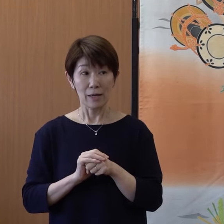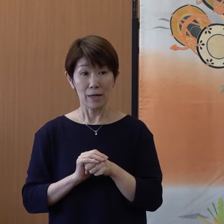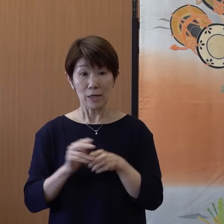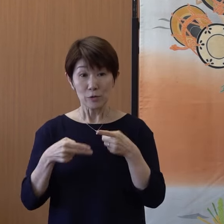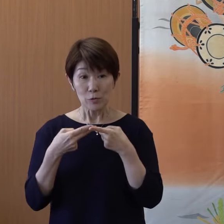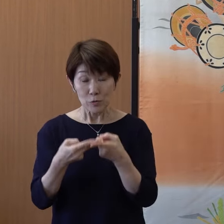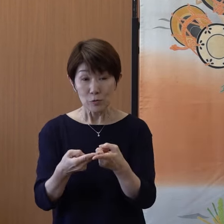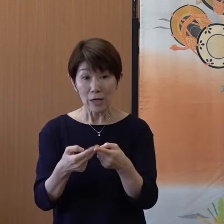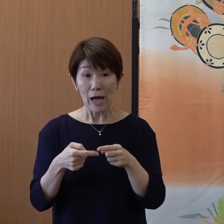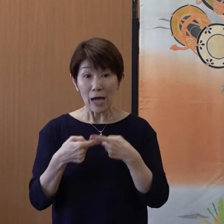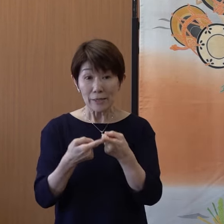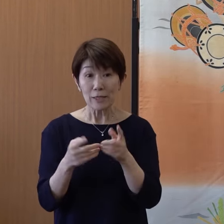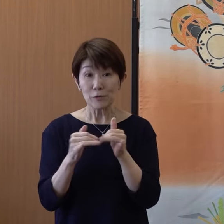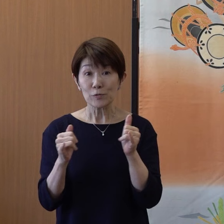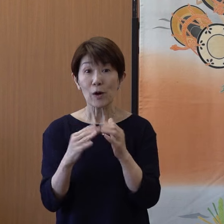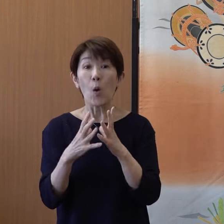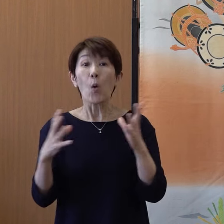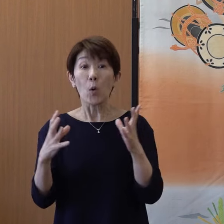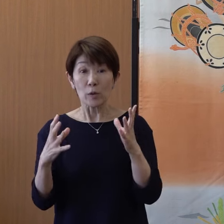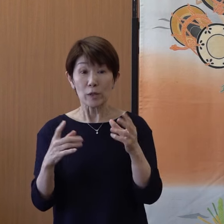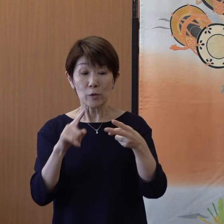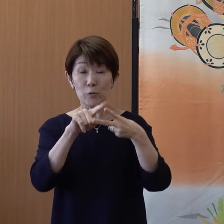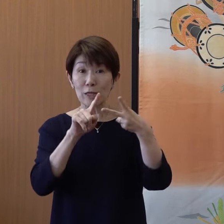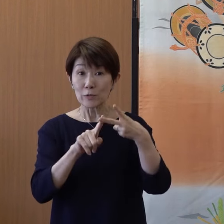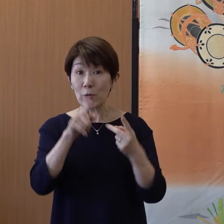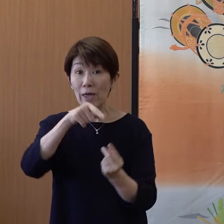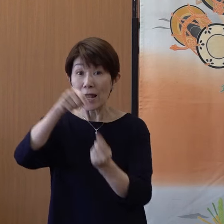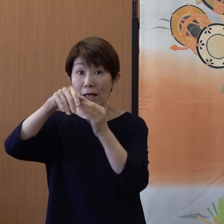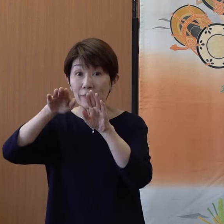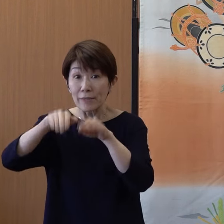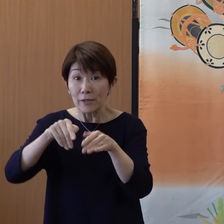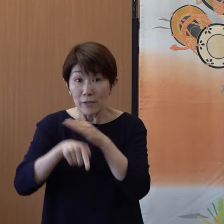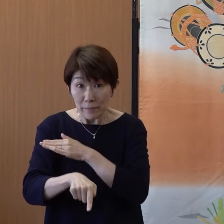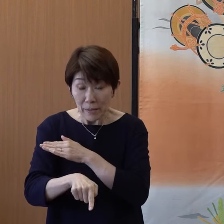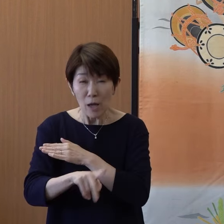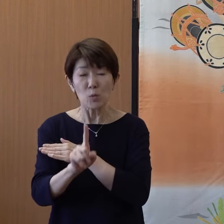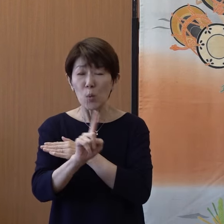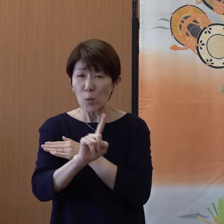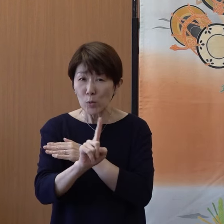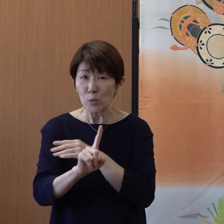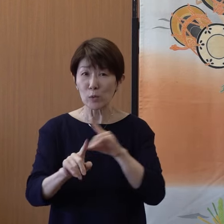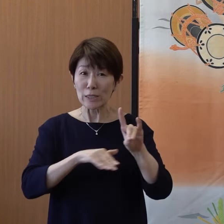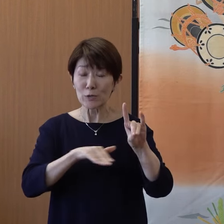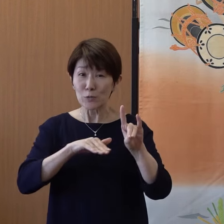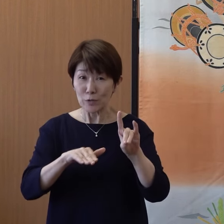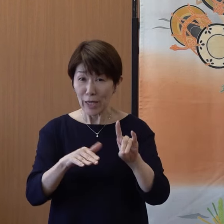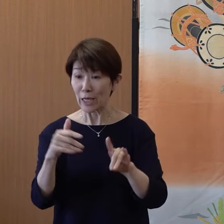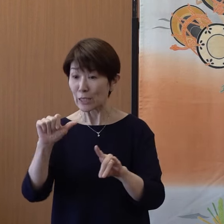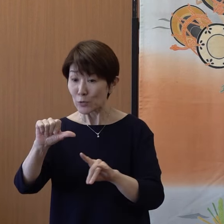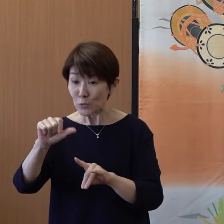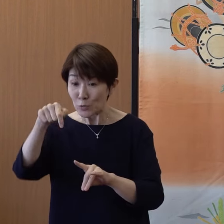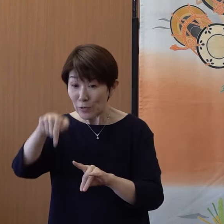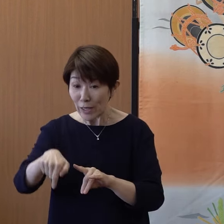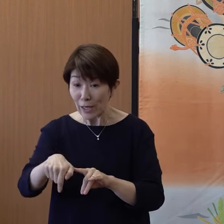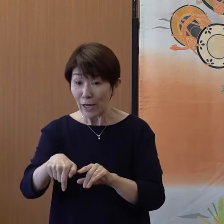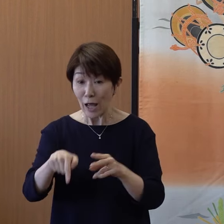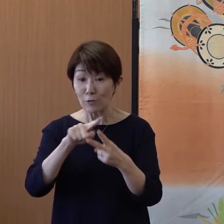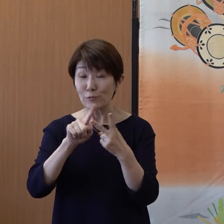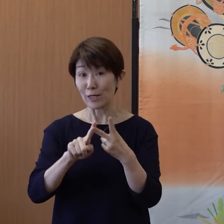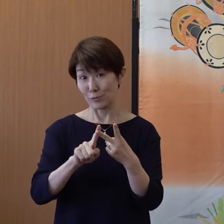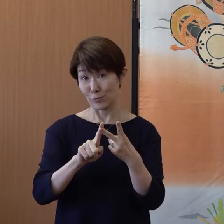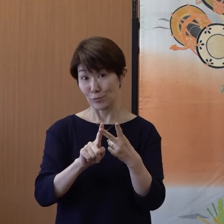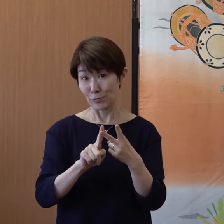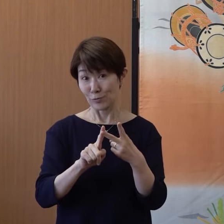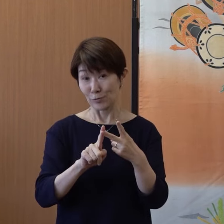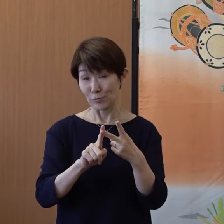多いこの2つの施設を選ばれたというようなところになるでしょうか。どういった基準でこの2つ施設の延長を決められたのかというところについ